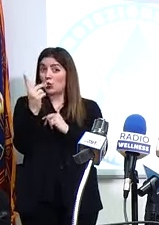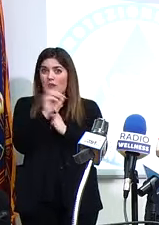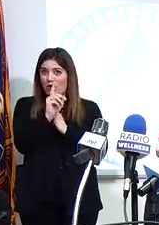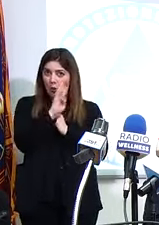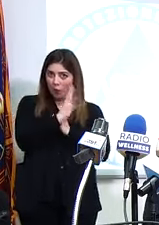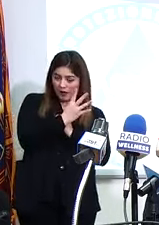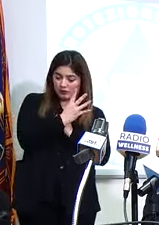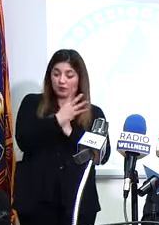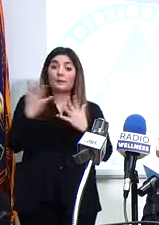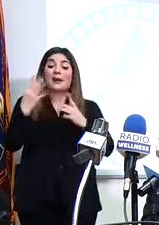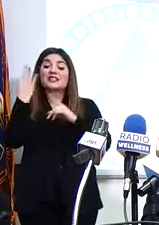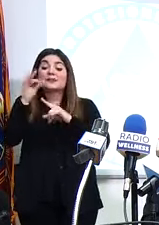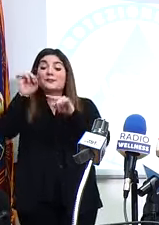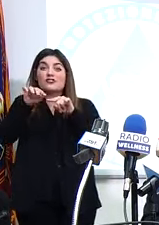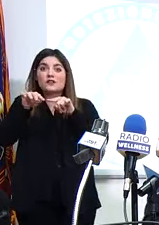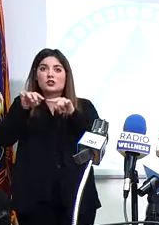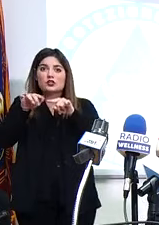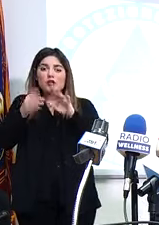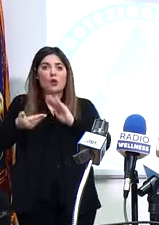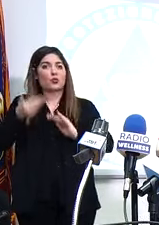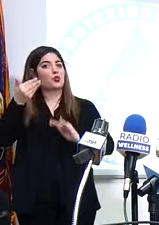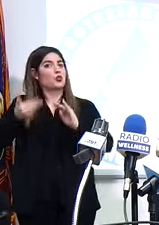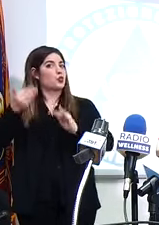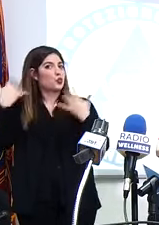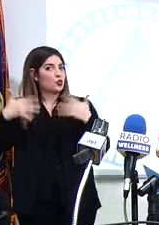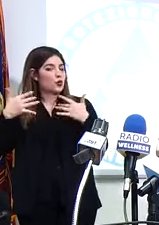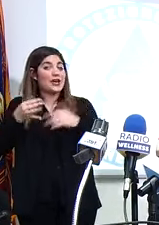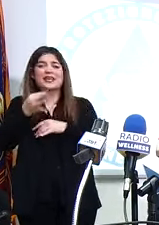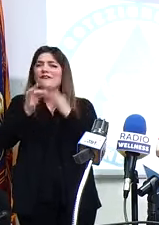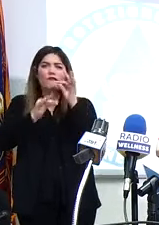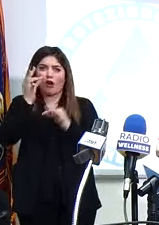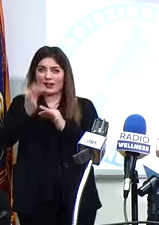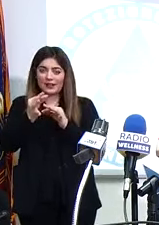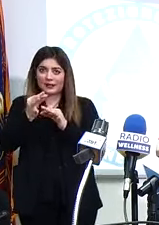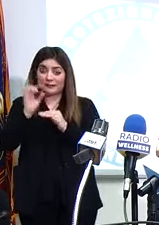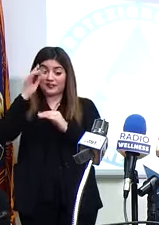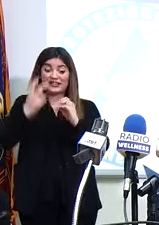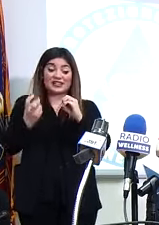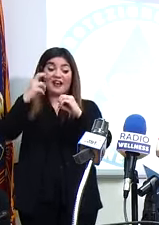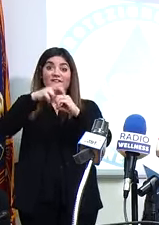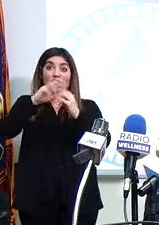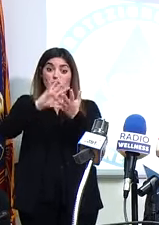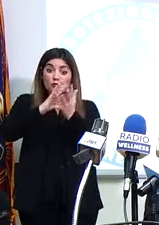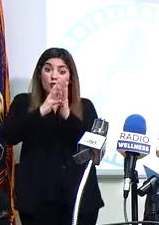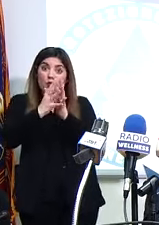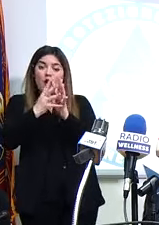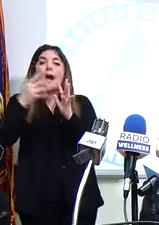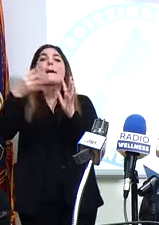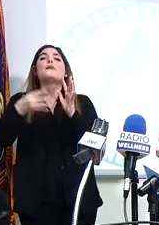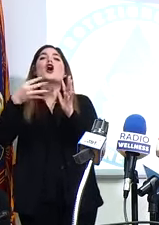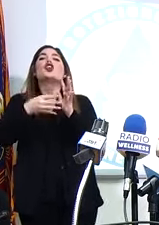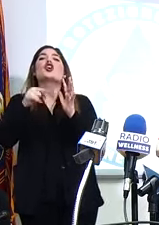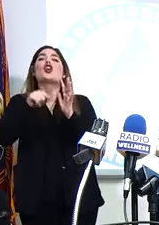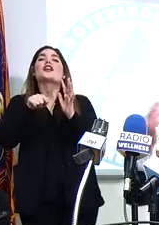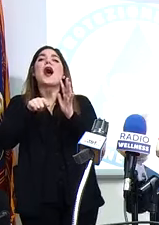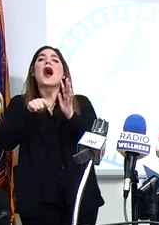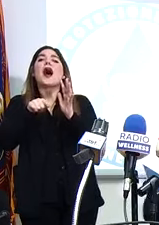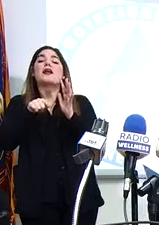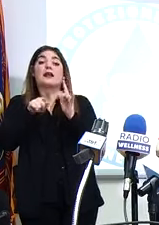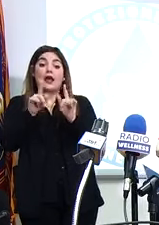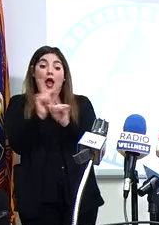specificità molto elevata. Vuol dire che se quel virus muta, quel monoclonale non è